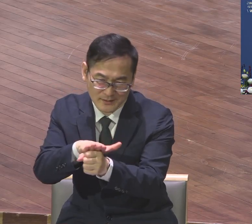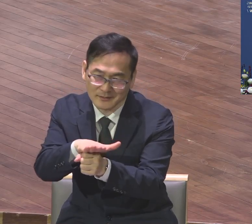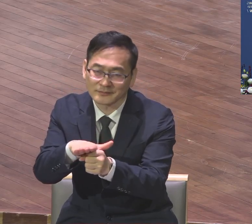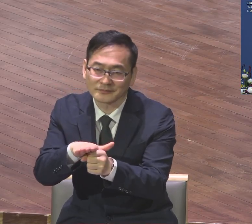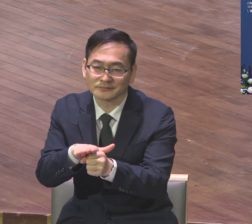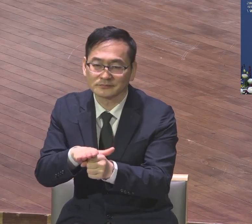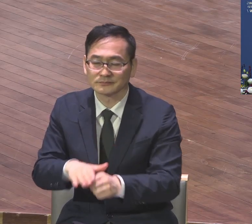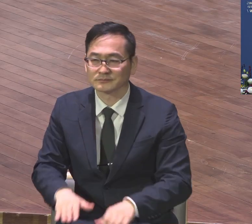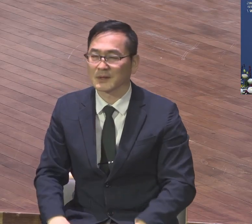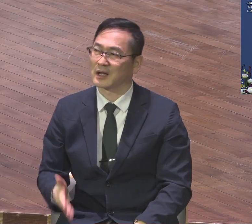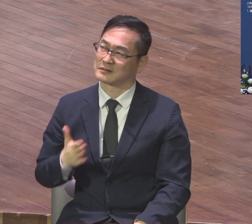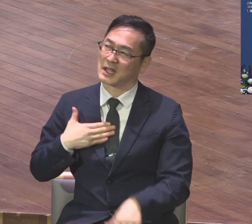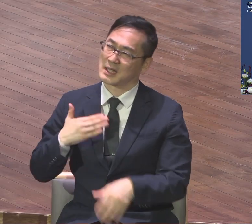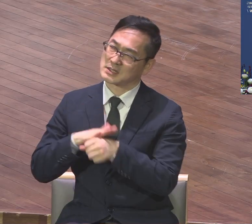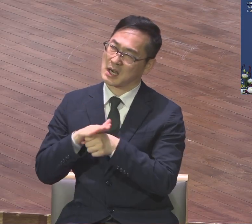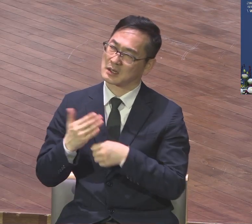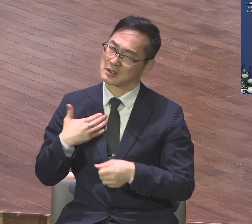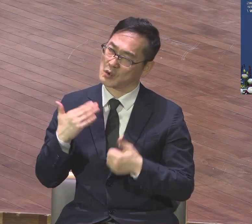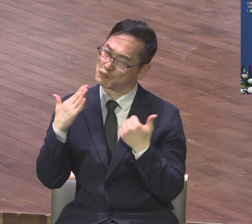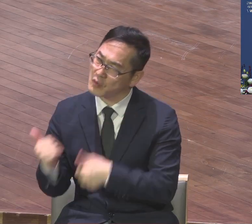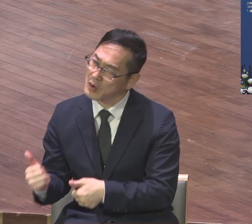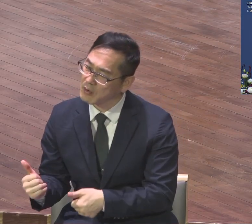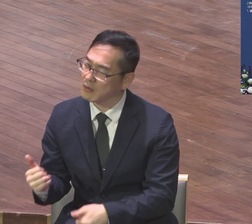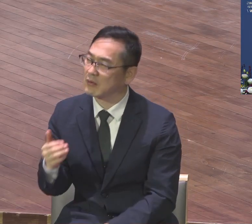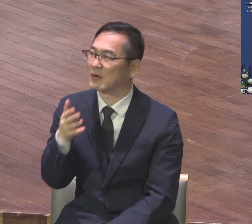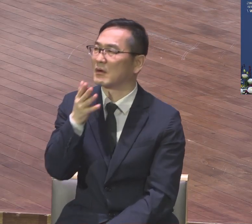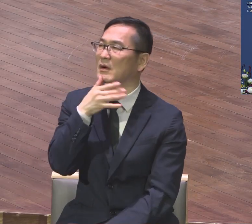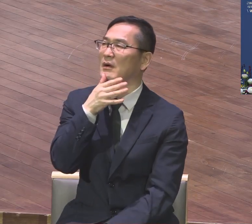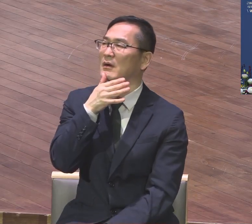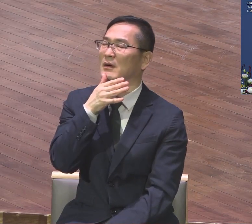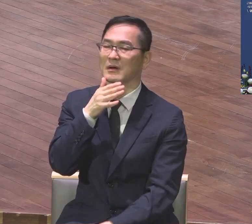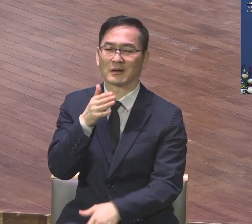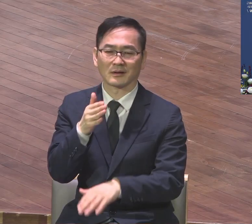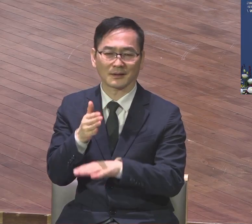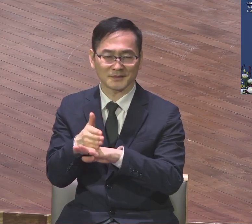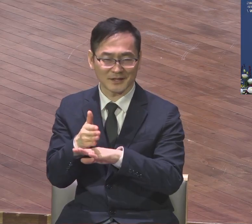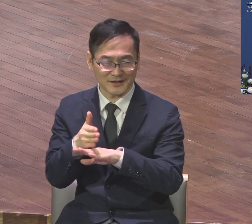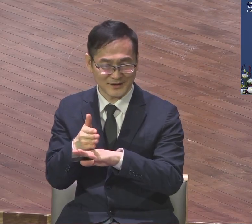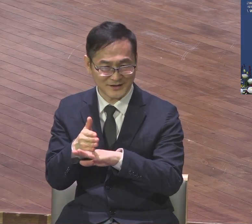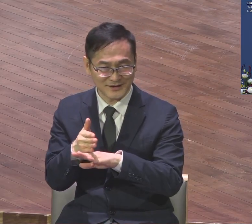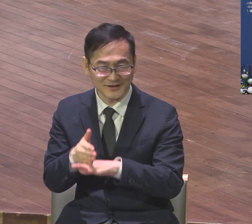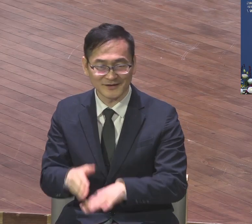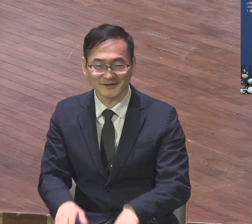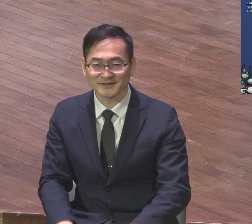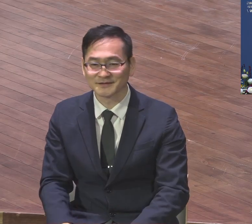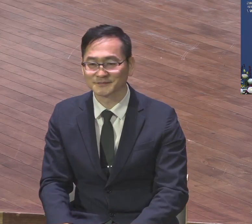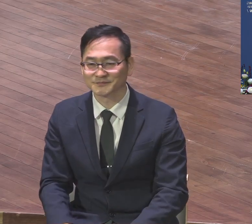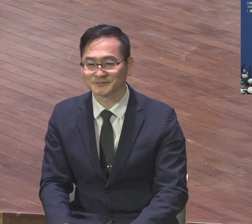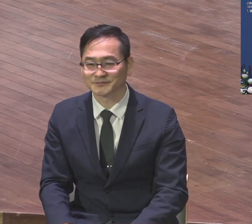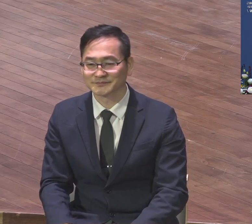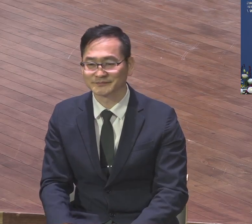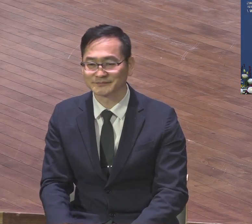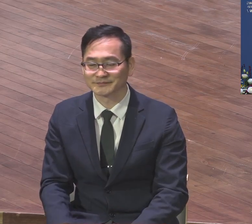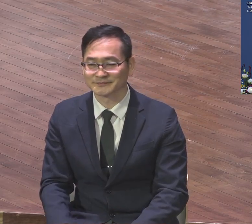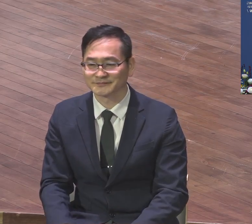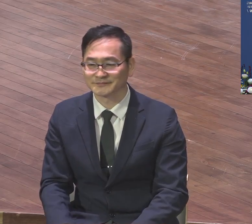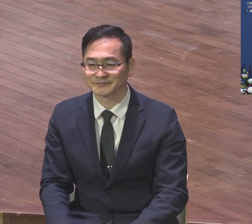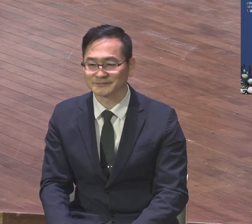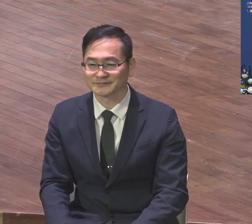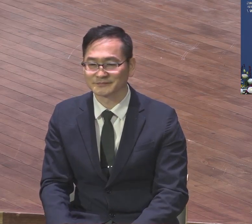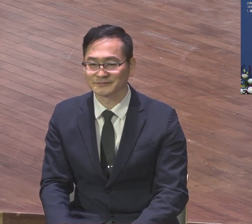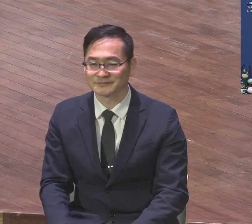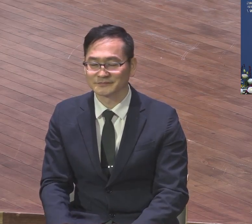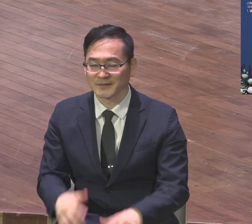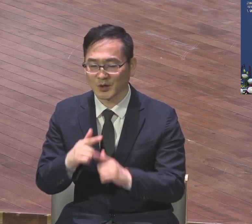불러주셨구나. 헤아릴 수 없는 하나님의 사랑. 이걸 점점 여러분은 교회 나와 신앙생활하면서 깨닫게 될